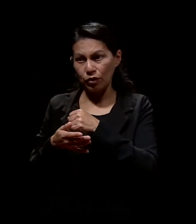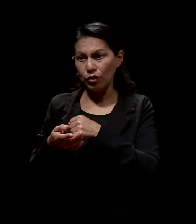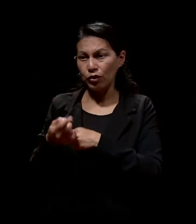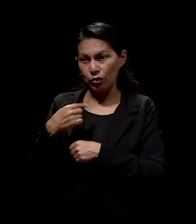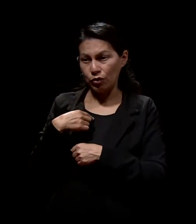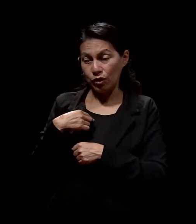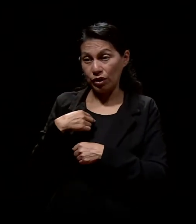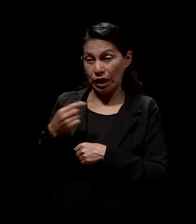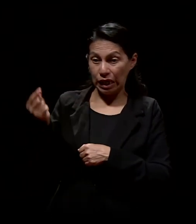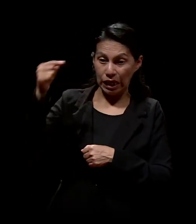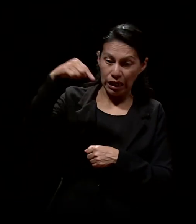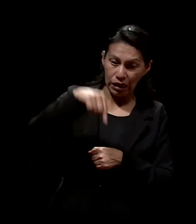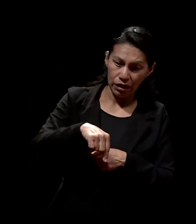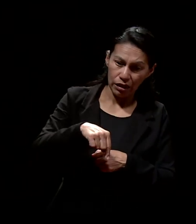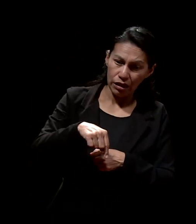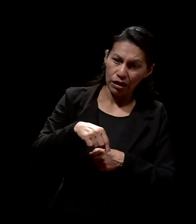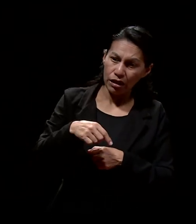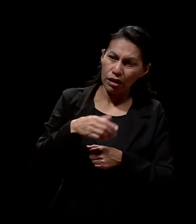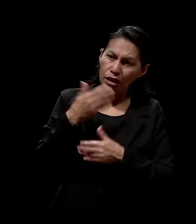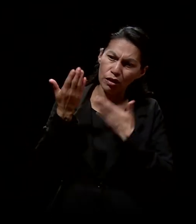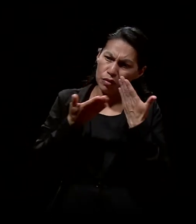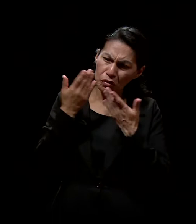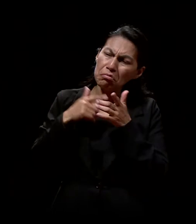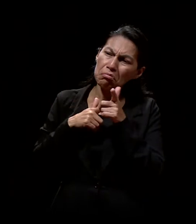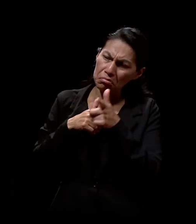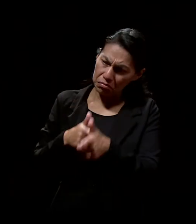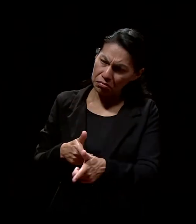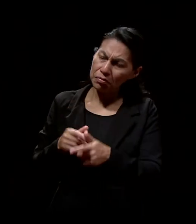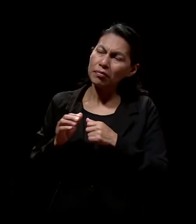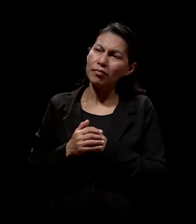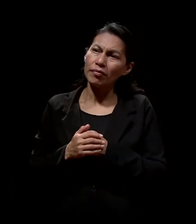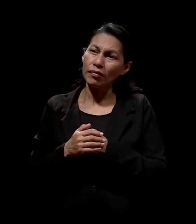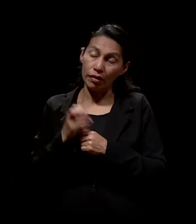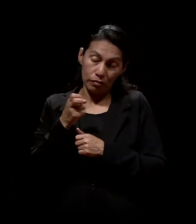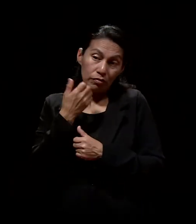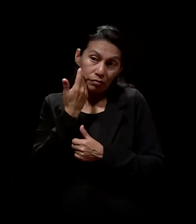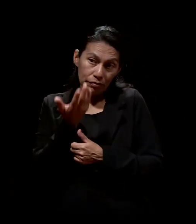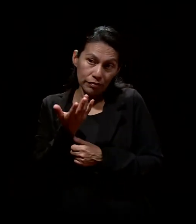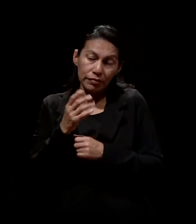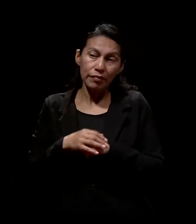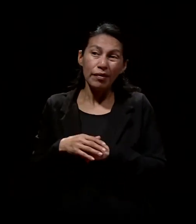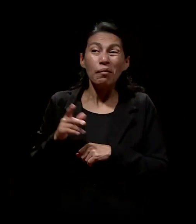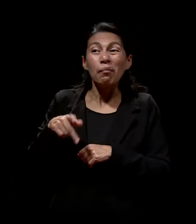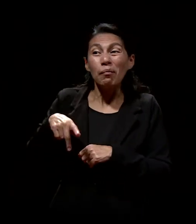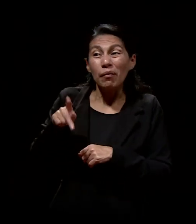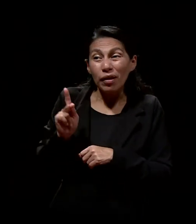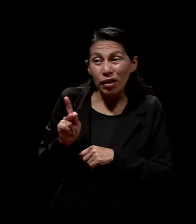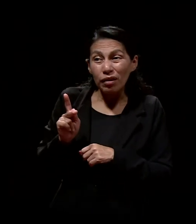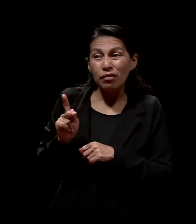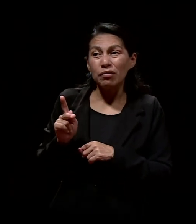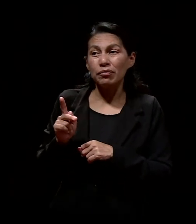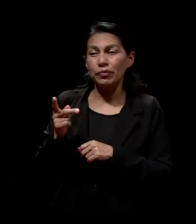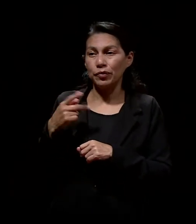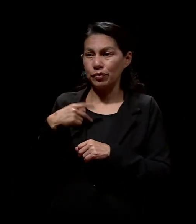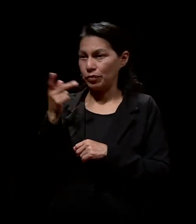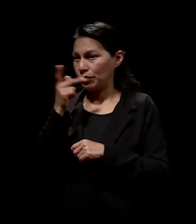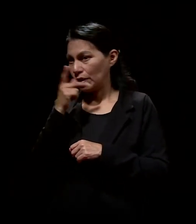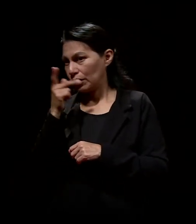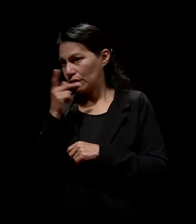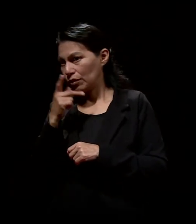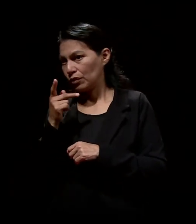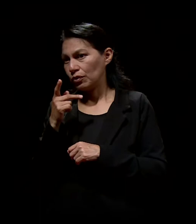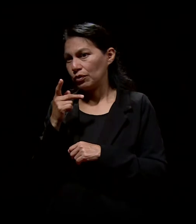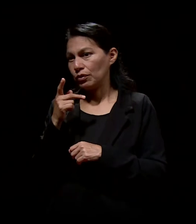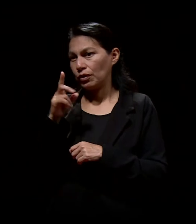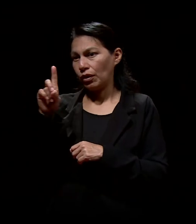universidad, pues yo quería venirme para seguir estudiando aquí en Montemorelos. Pero